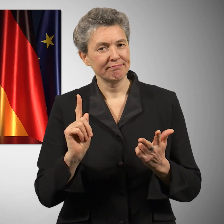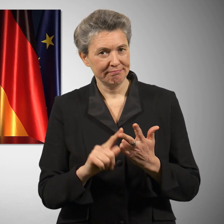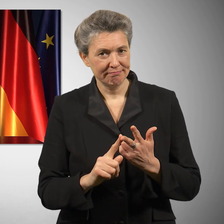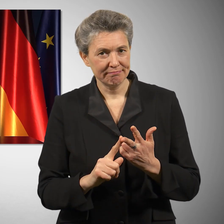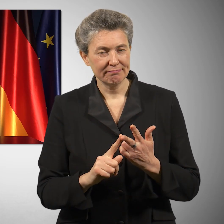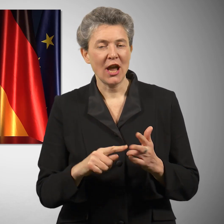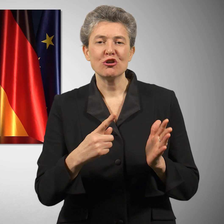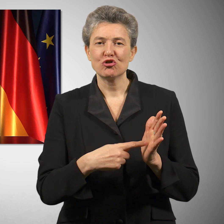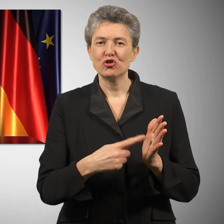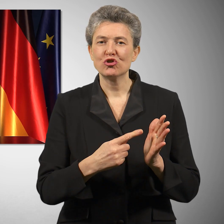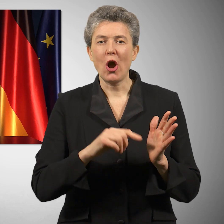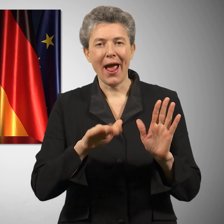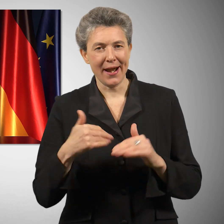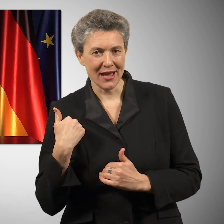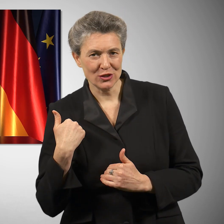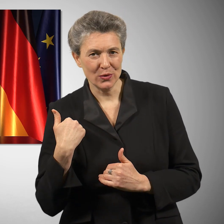im Portemonnaie haben.